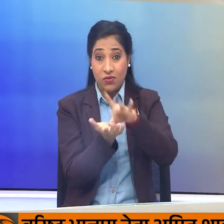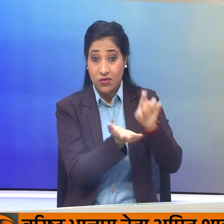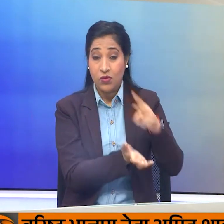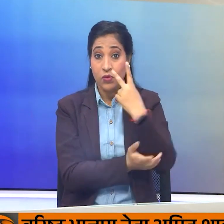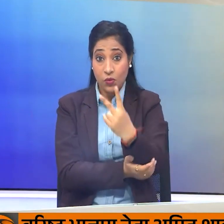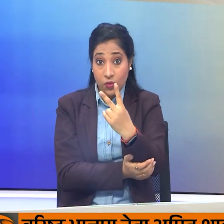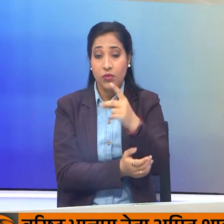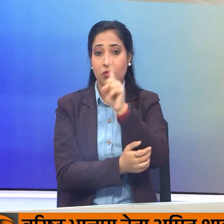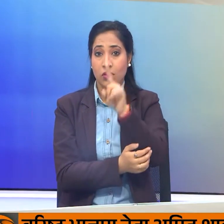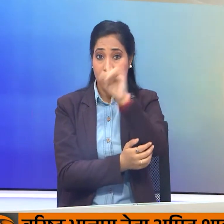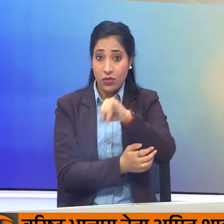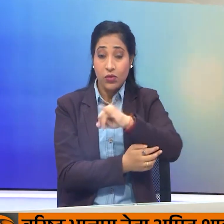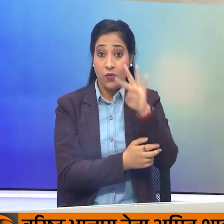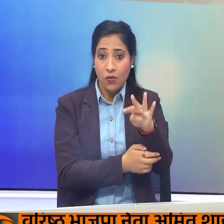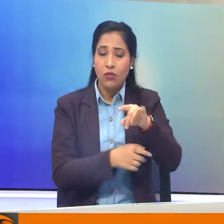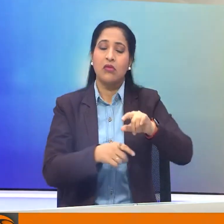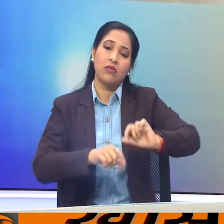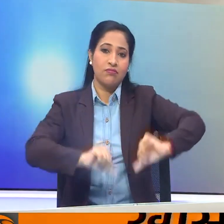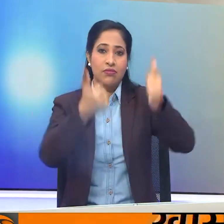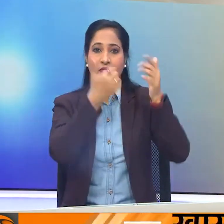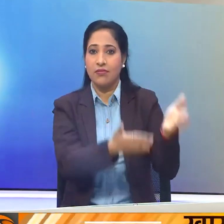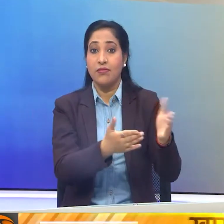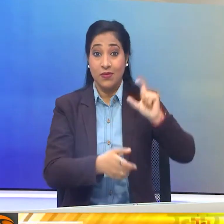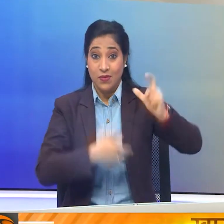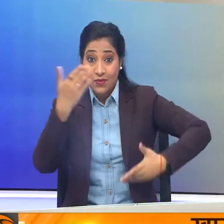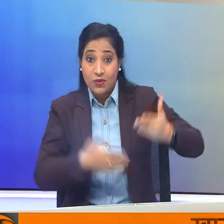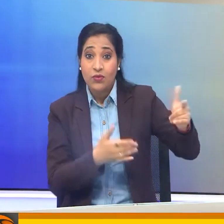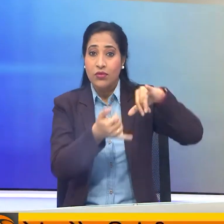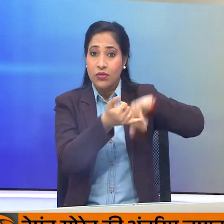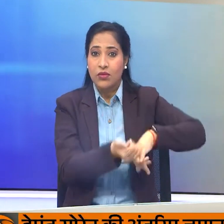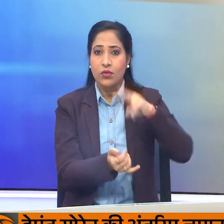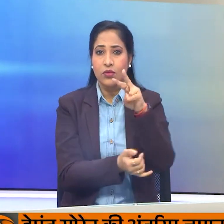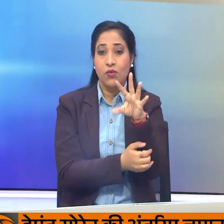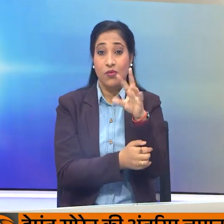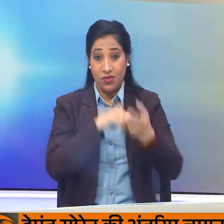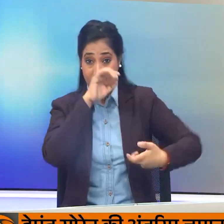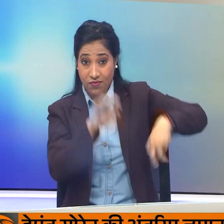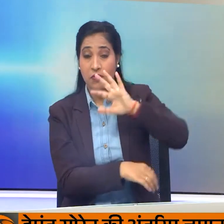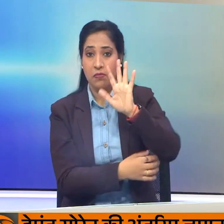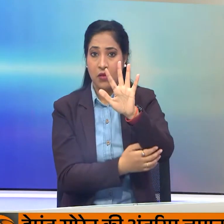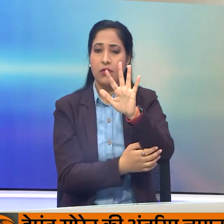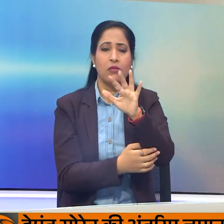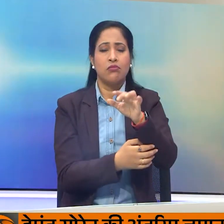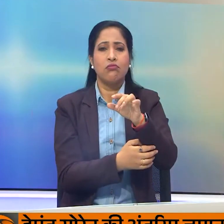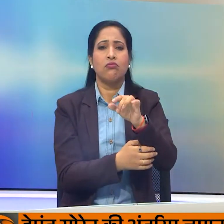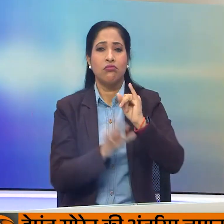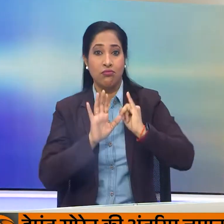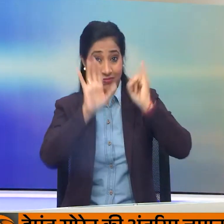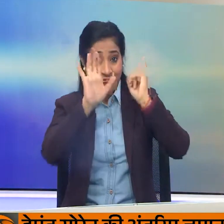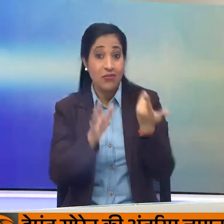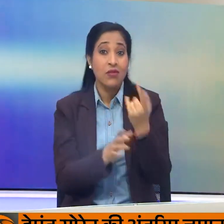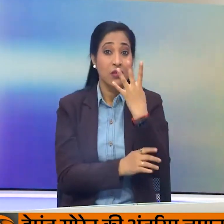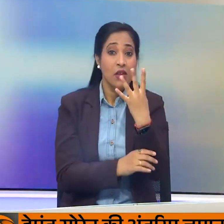164 रन बनाकर मैच जीत लिया। कोलकाता के लिए श्रेयस ने 24 गेंदों पर 5 चौके और 4 छक्कों की मदद से